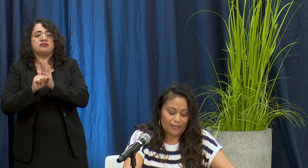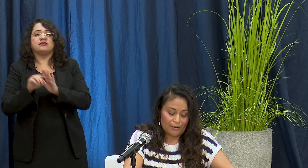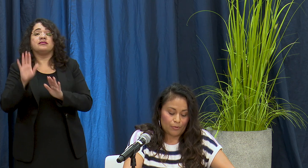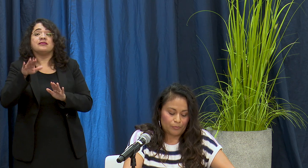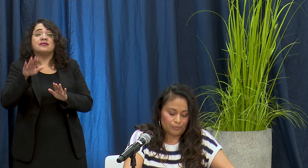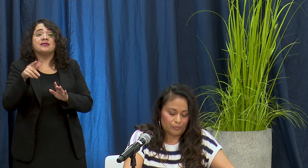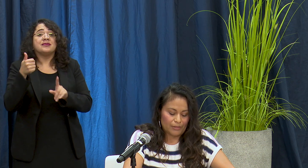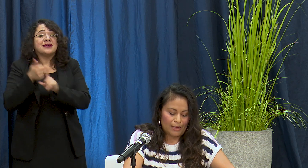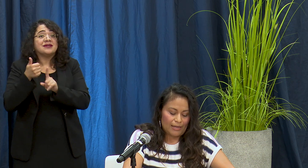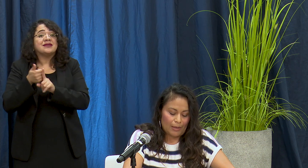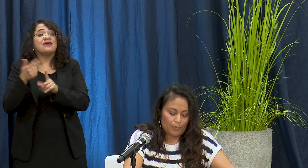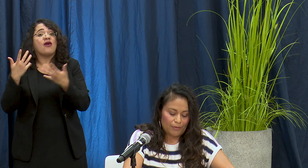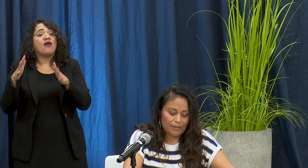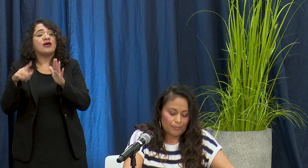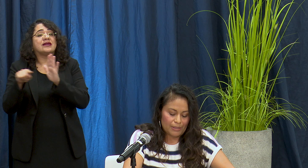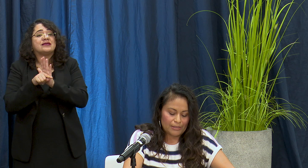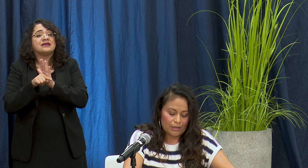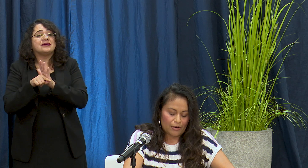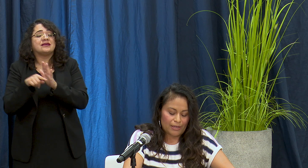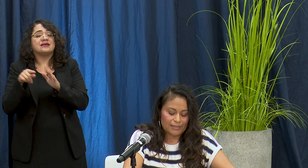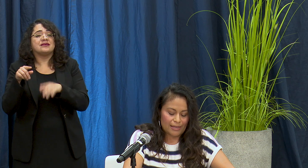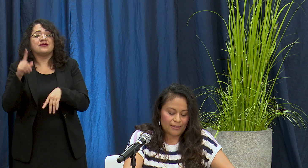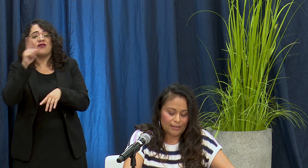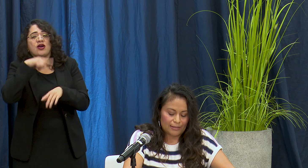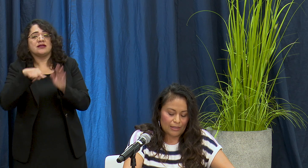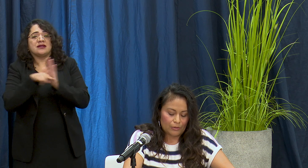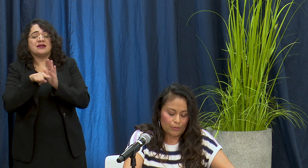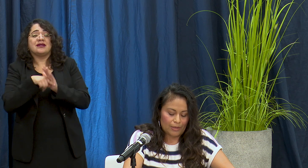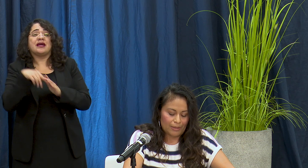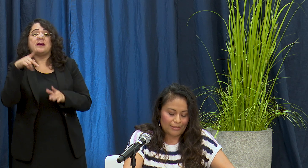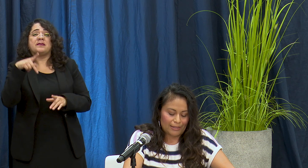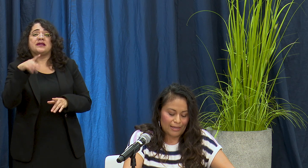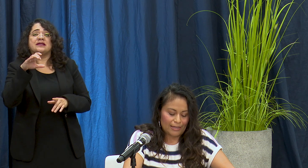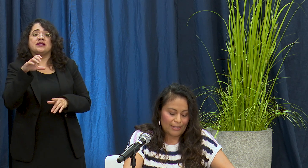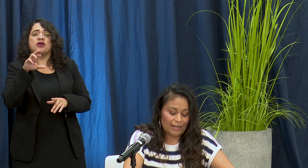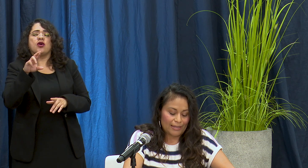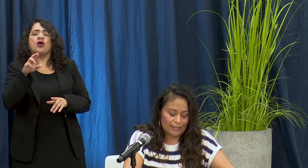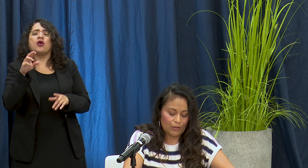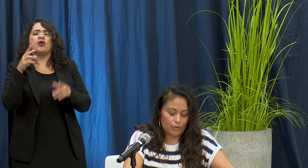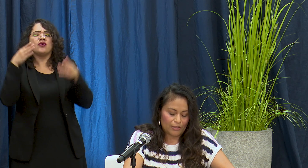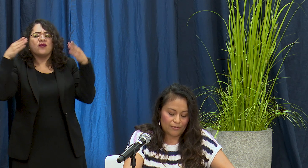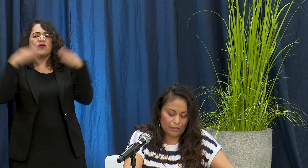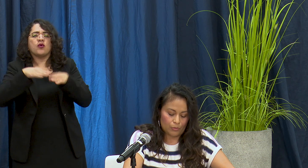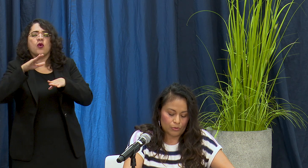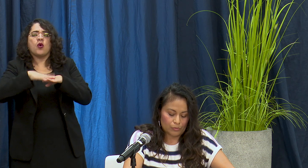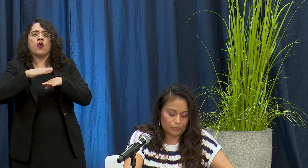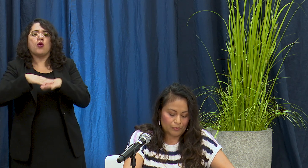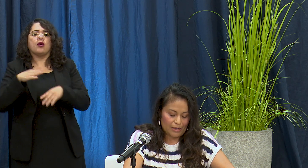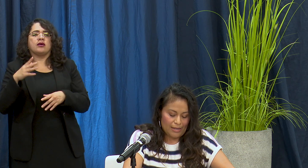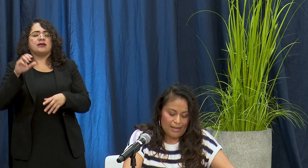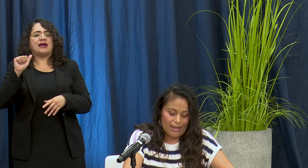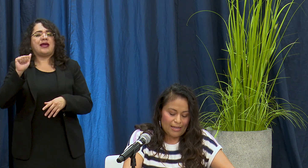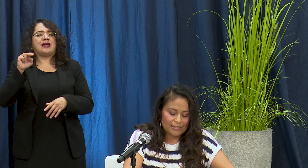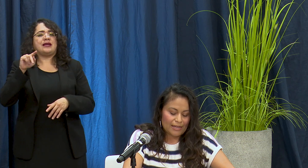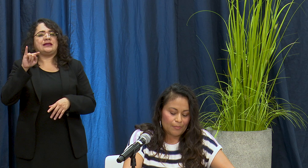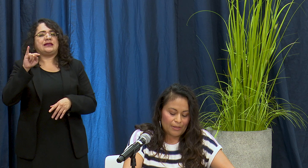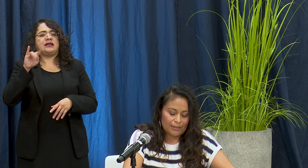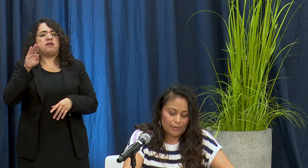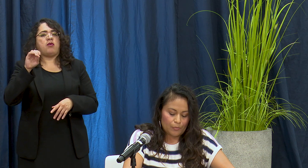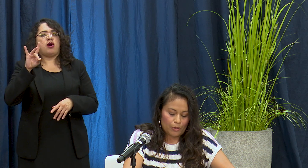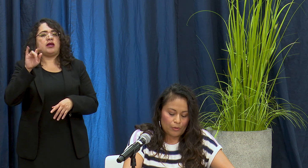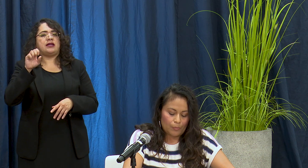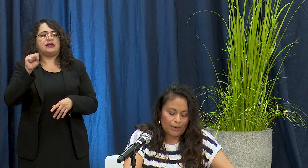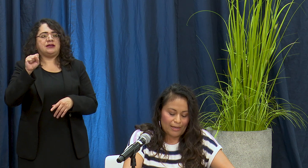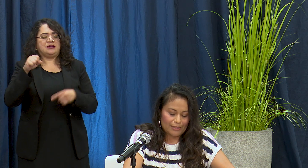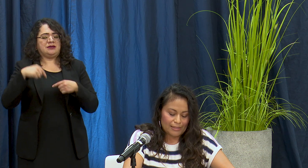falso negativo. La prueba de PCR está detectando el material genético del virus. Es